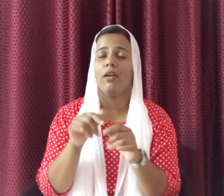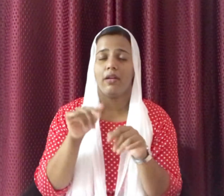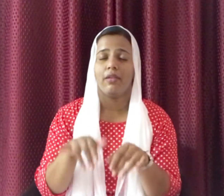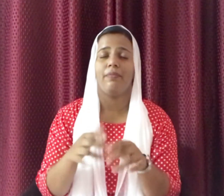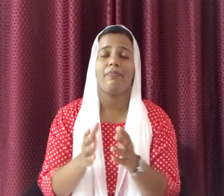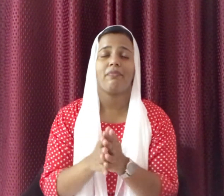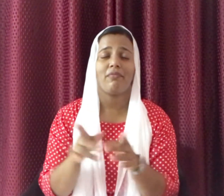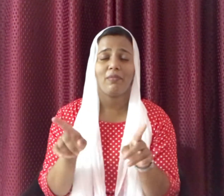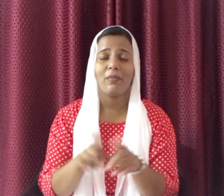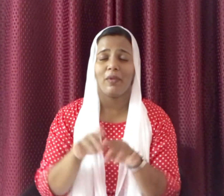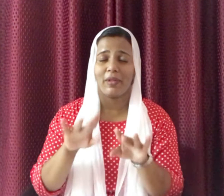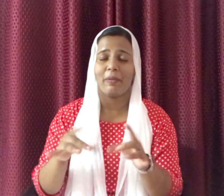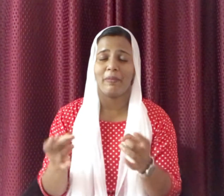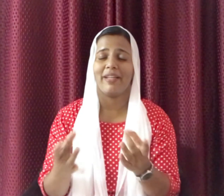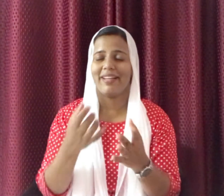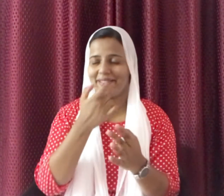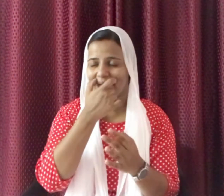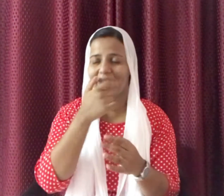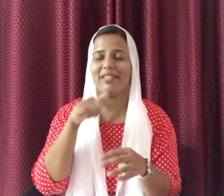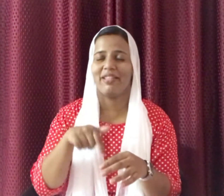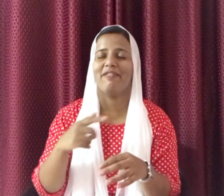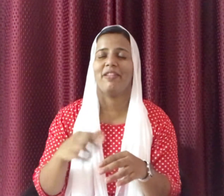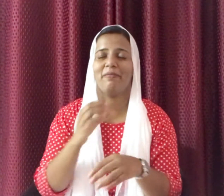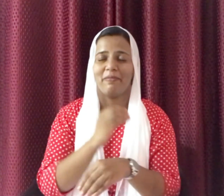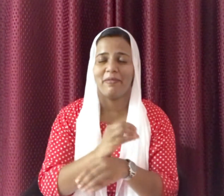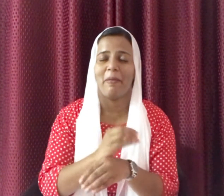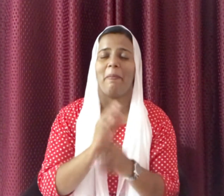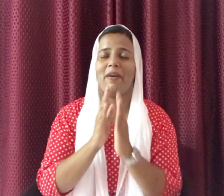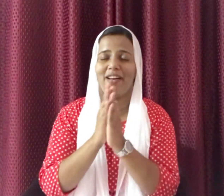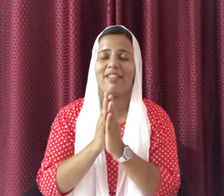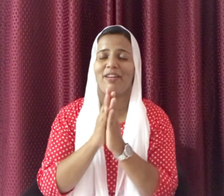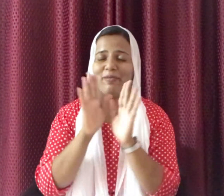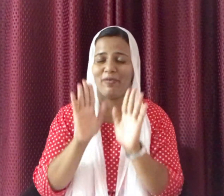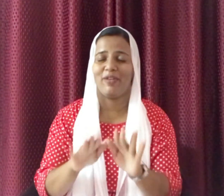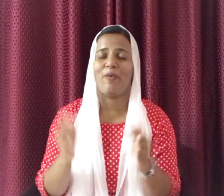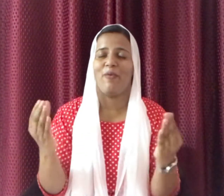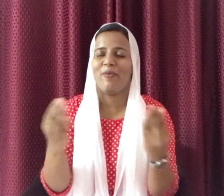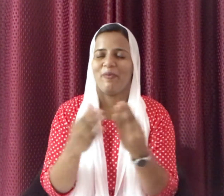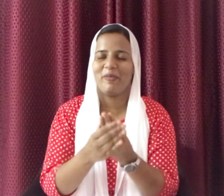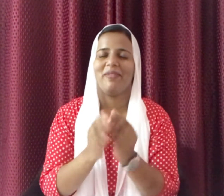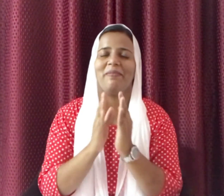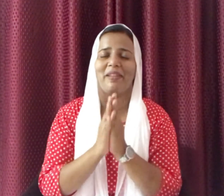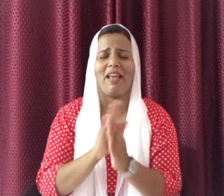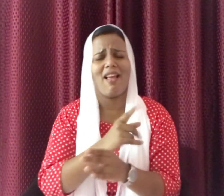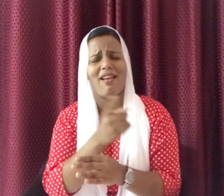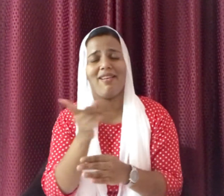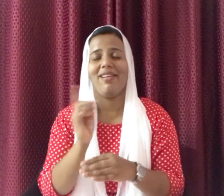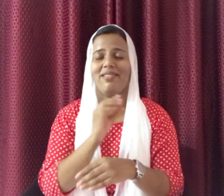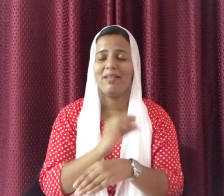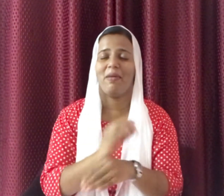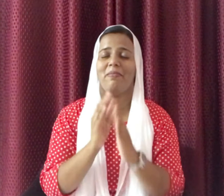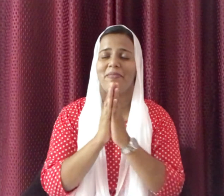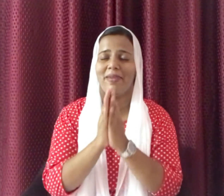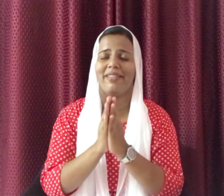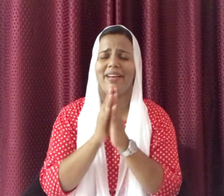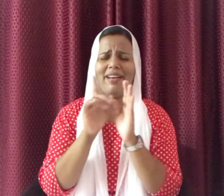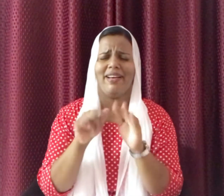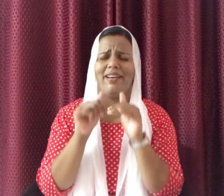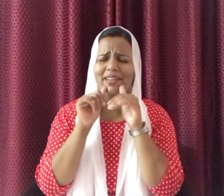ഇന്ന് ലോകമെമ്പാടും സഭായോഗം ആമണ്ടല്ലോ കർത്താവെ. ഞായറാഴ്ചയാണല്ലോ, ഞങ്ങൾ ഒരുമിച്ച് പ്രാർത്ഥിക്കുന്നു. എല്ലാ സഭായോഗങ്ങളെയും കർത്താവ് അനുഗ്രഹിക്കണം. എല്ലാ